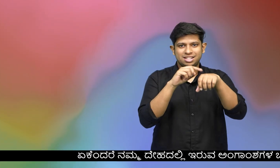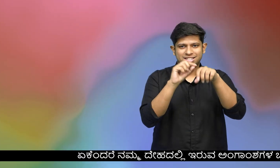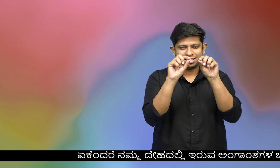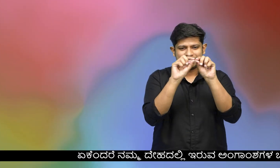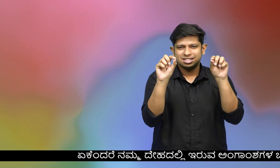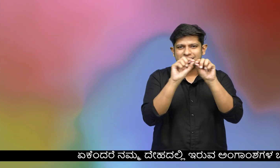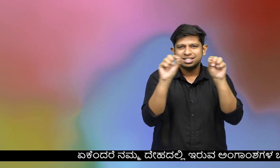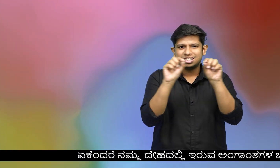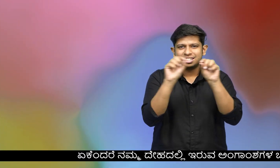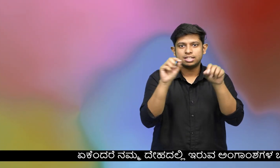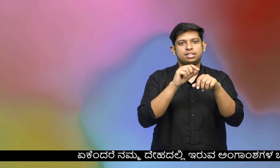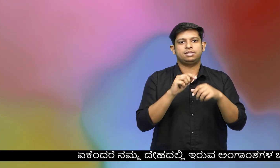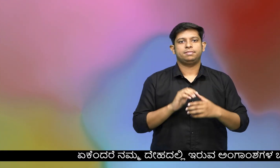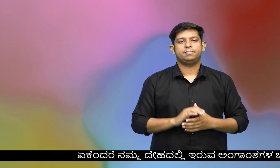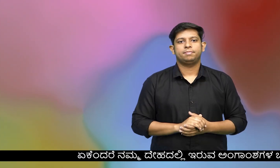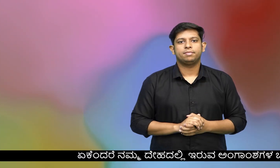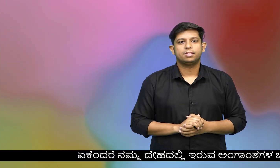ಏಕೆಂದರೆ ನಮ್ಮ ದೇಹದಲ್ಲಿ ಇರುವ ಅಂಗಾಂಶಗಳ ಬಗ್ಗೆ